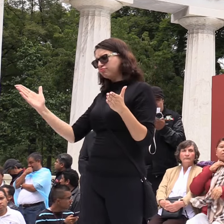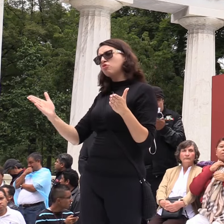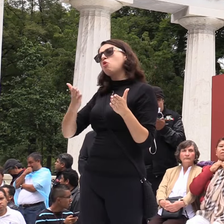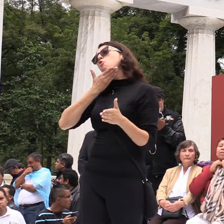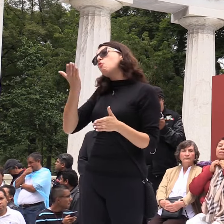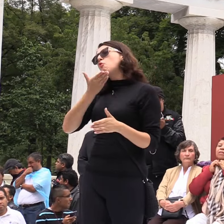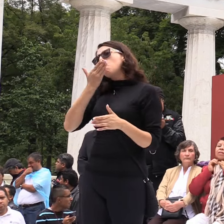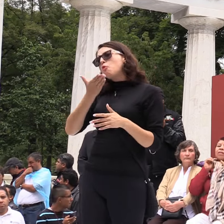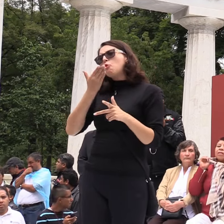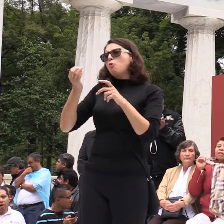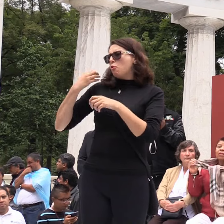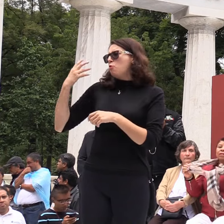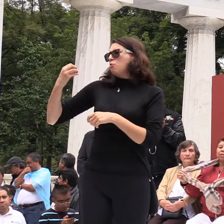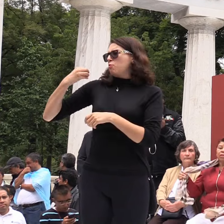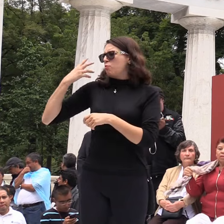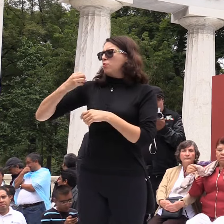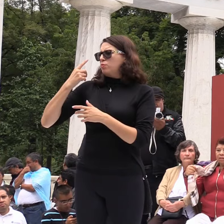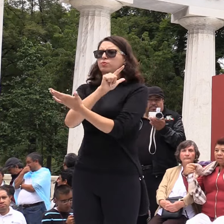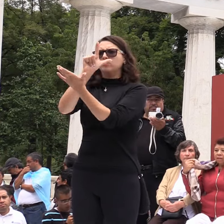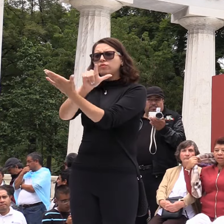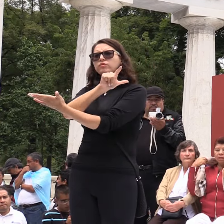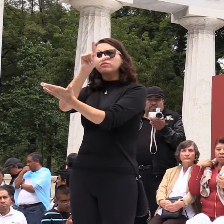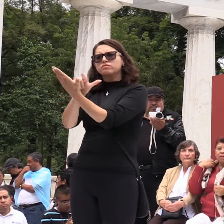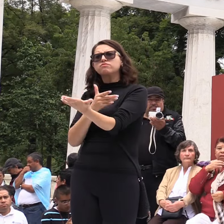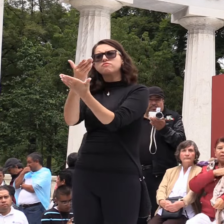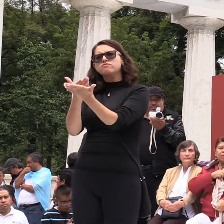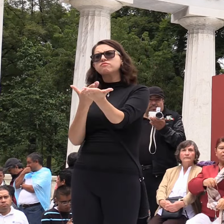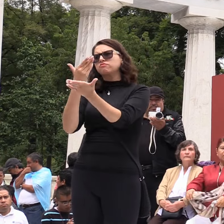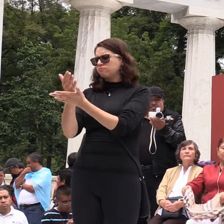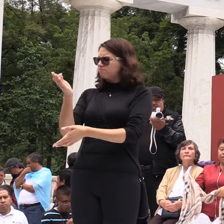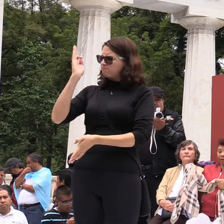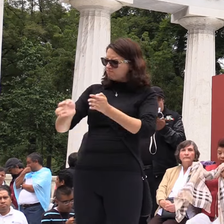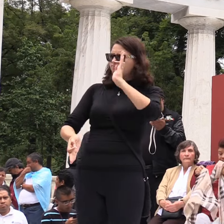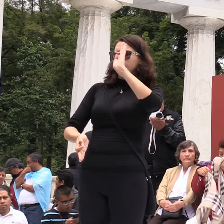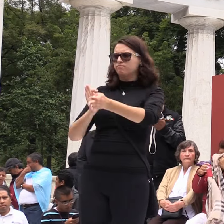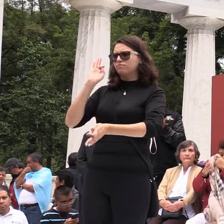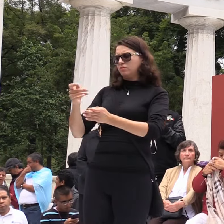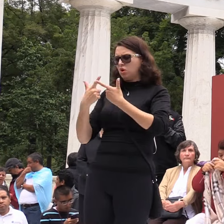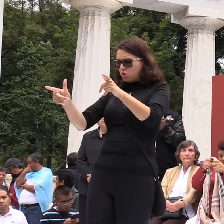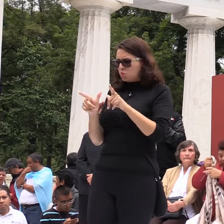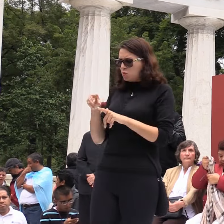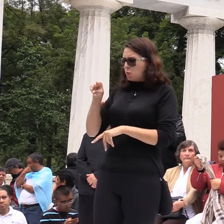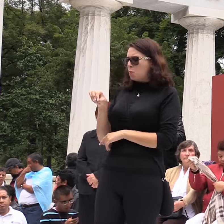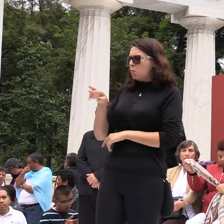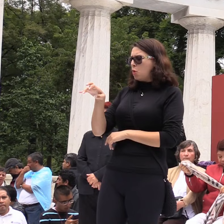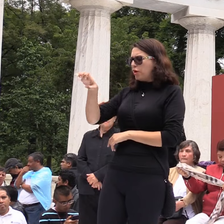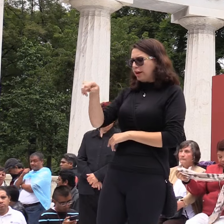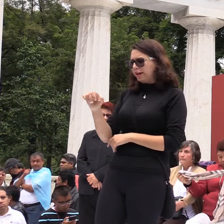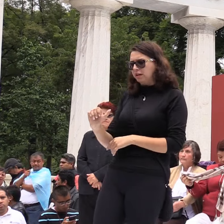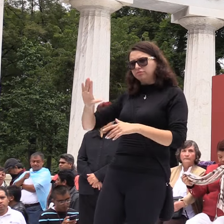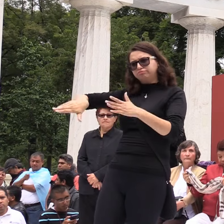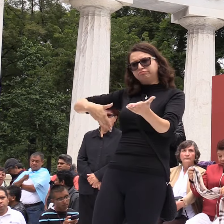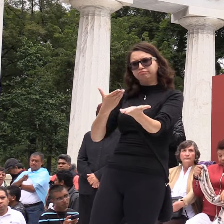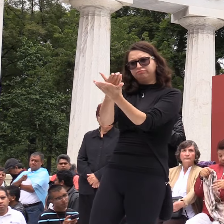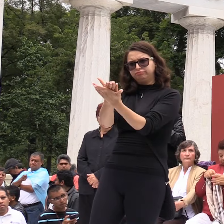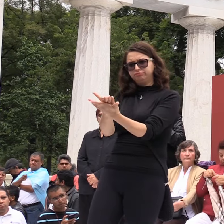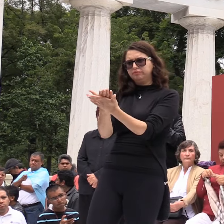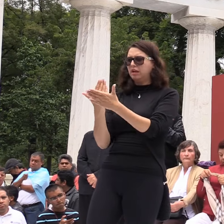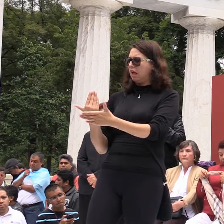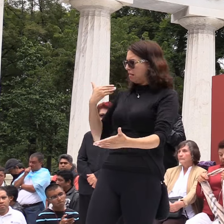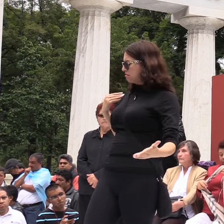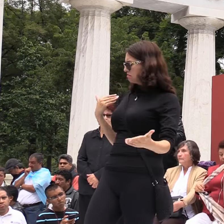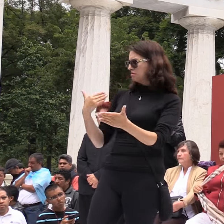está iniciando se aprueben estas iniciativas que el Grupo Parlamentario de Morena presentó en los